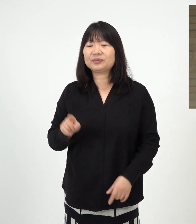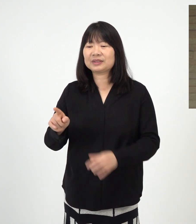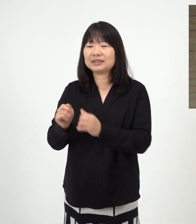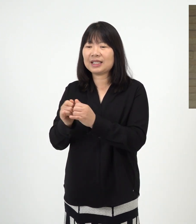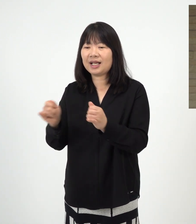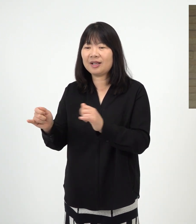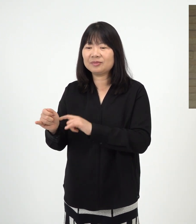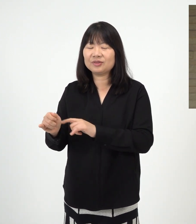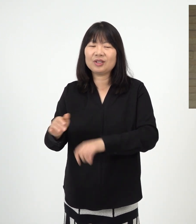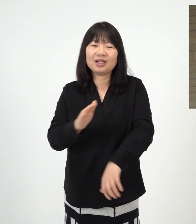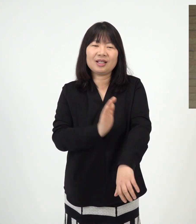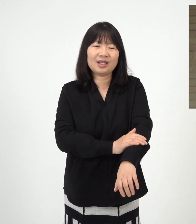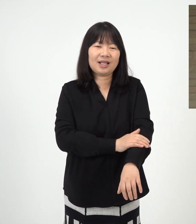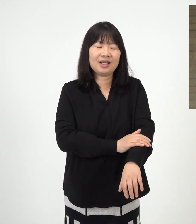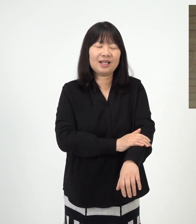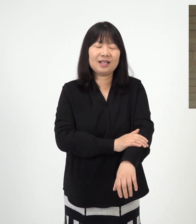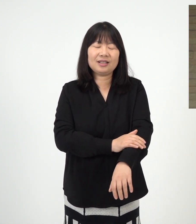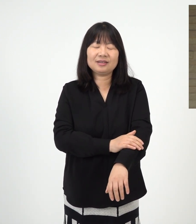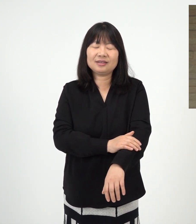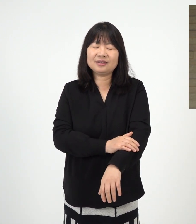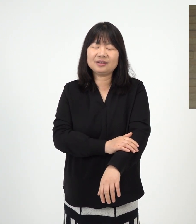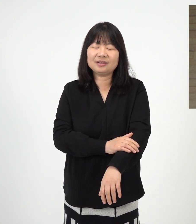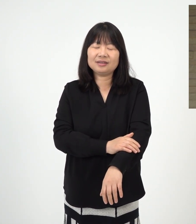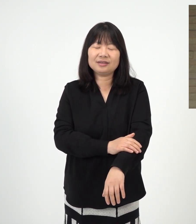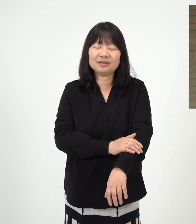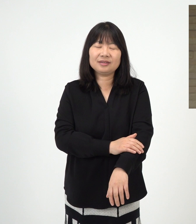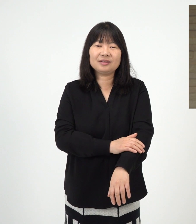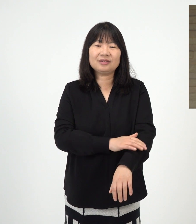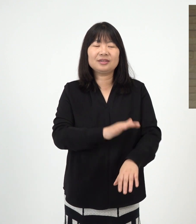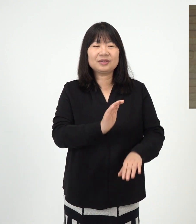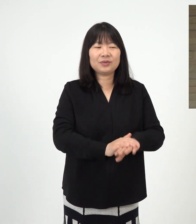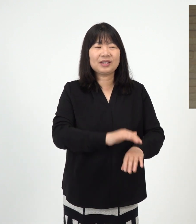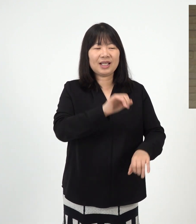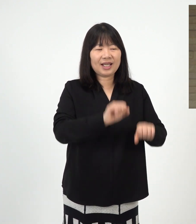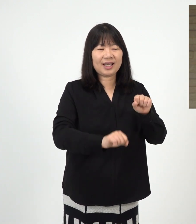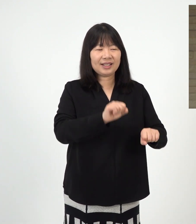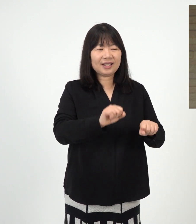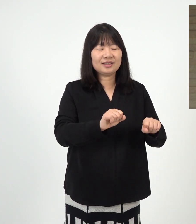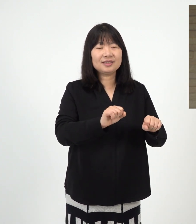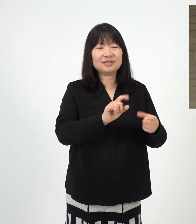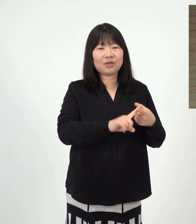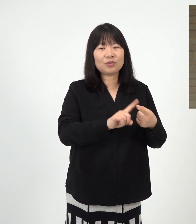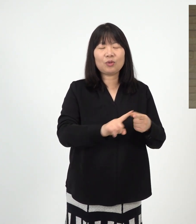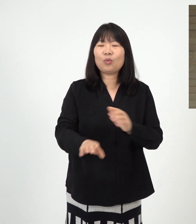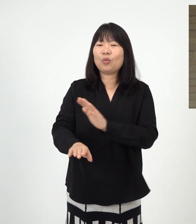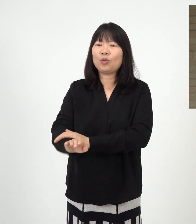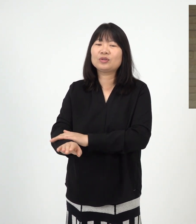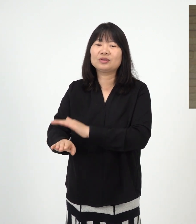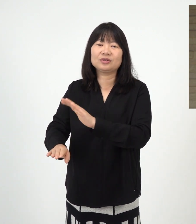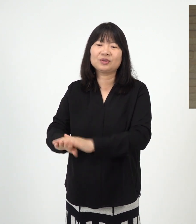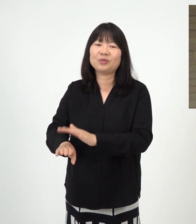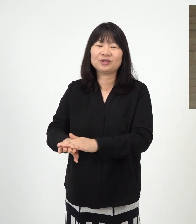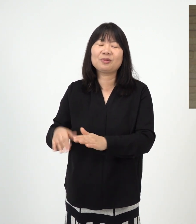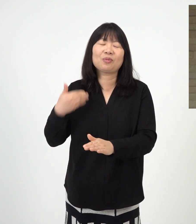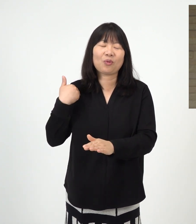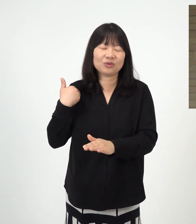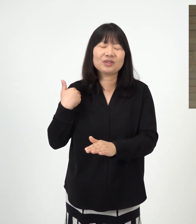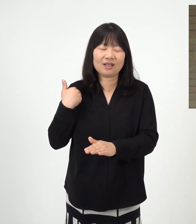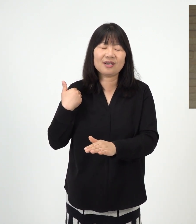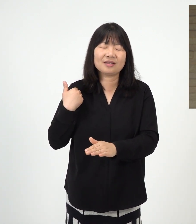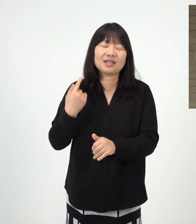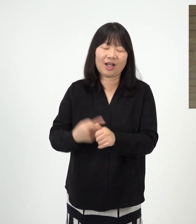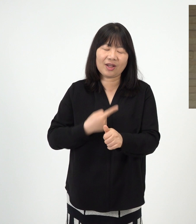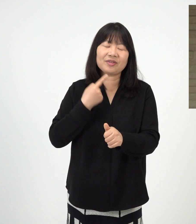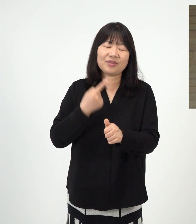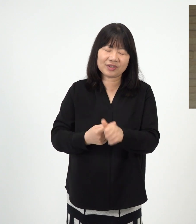일을 오른손이 모르게 했다는 바로 그 대목에 해당되는 사람들이에요.